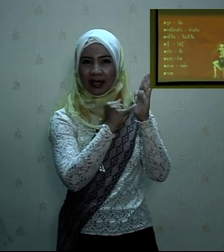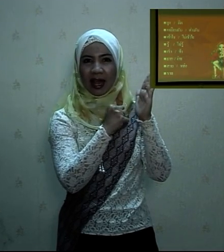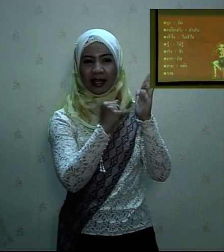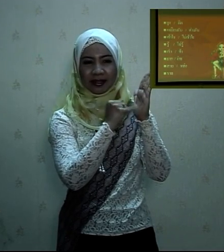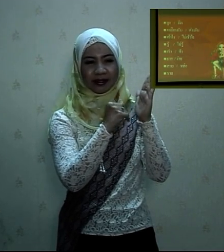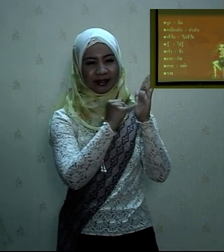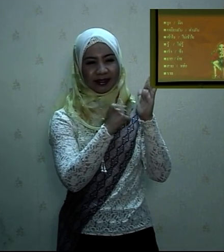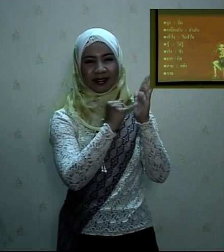าย